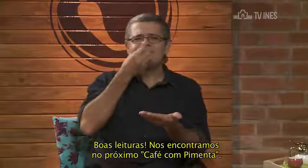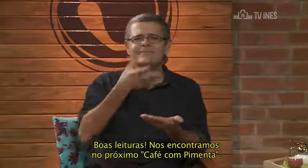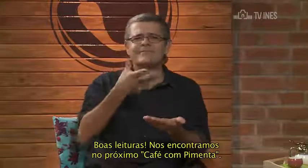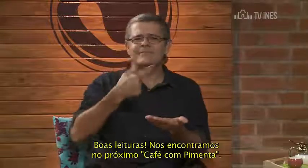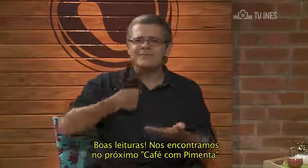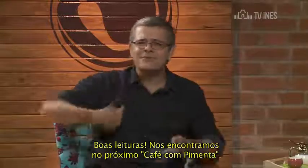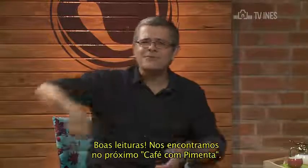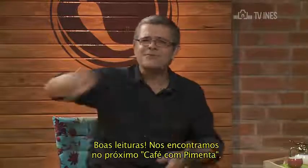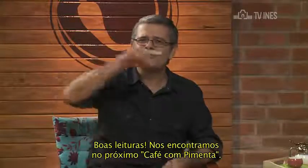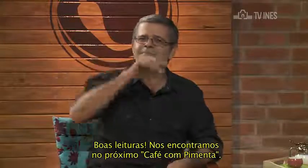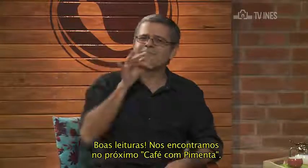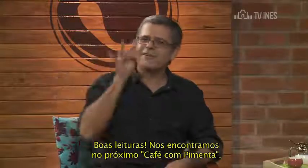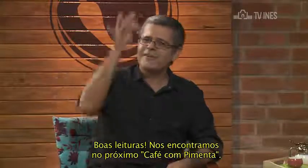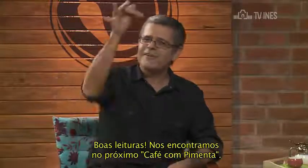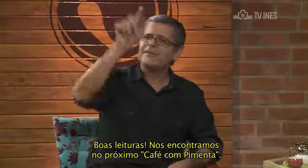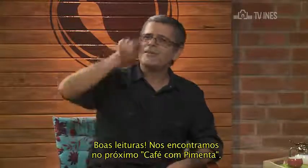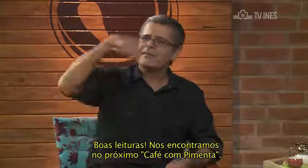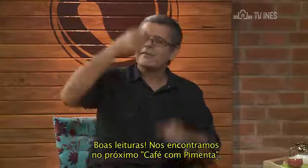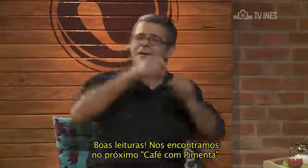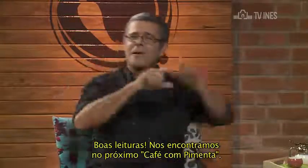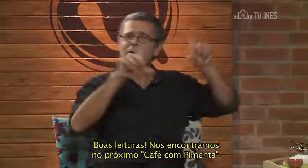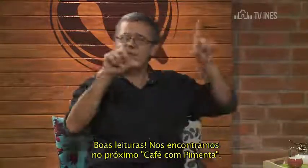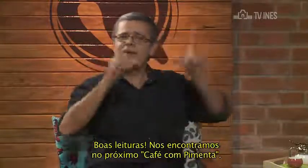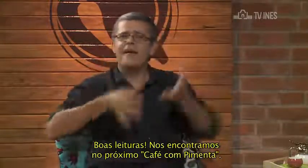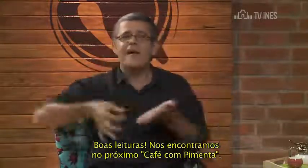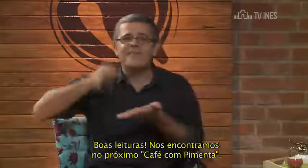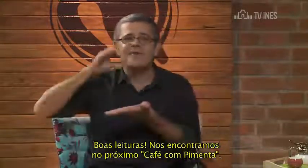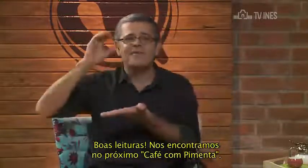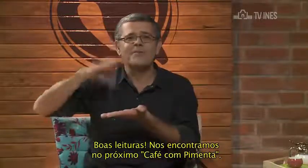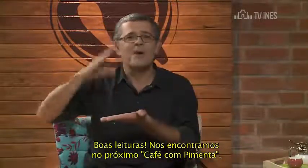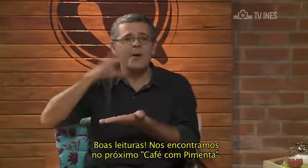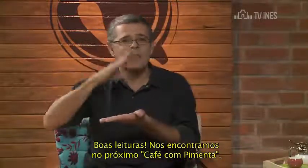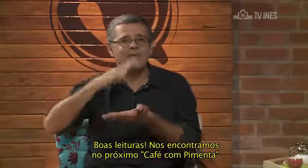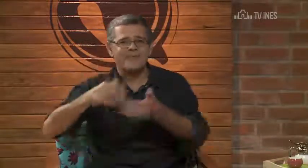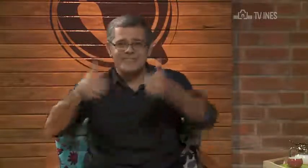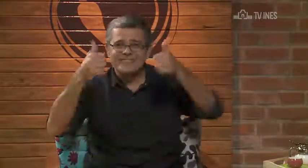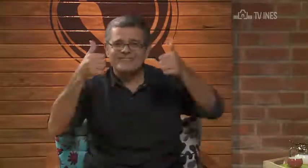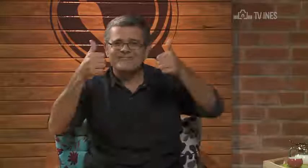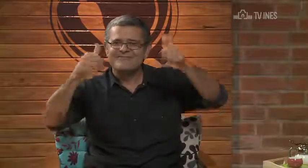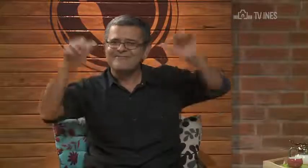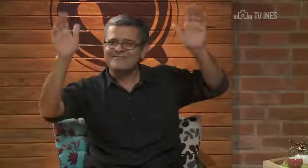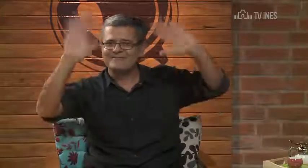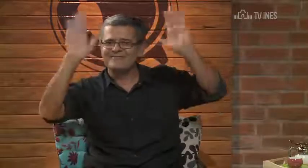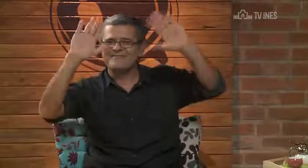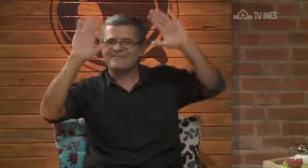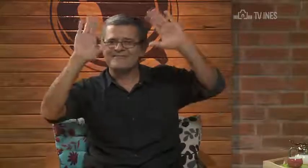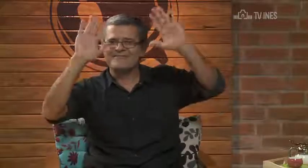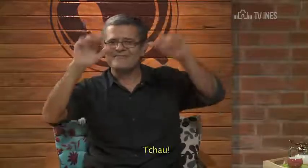leituras! Nos encontramos no próximo Café com Pimenta.